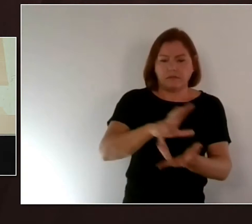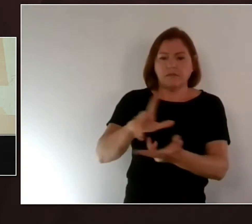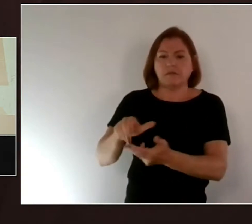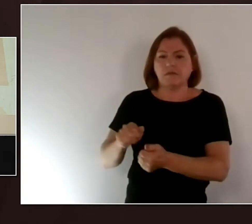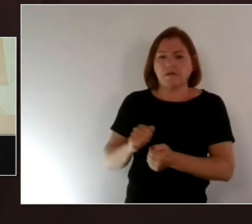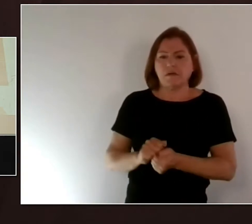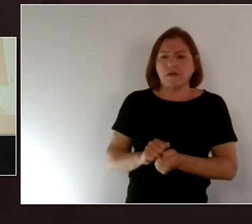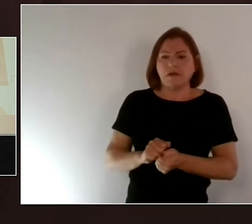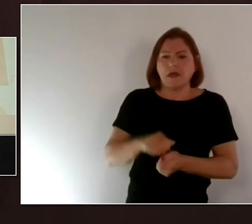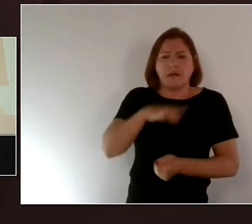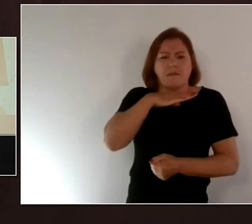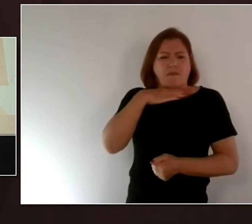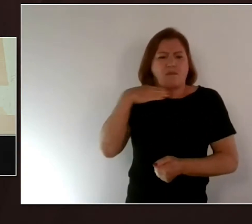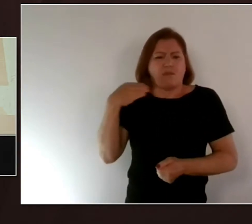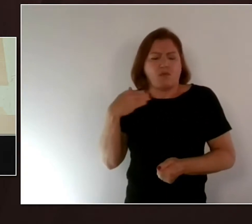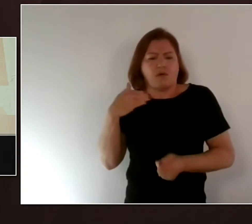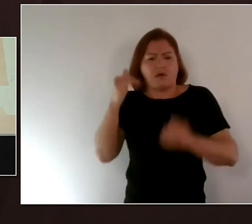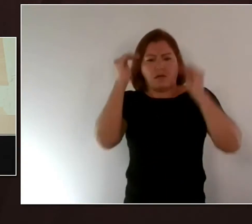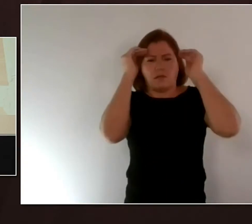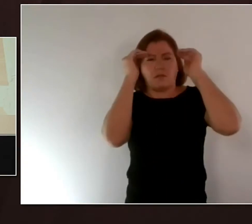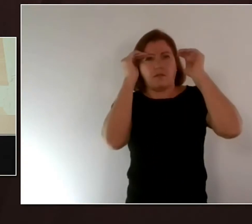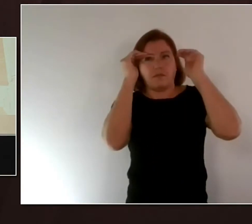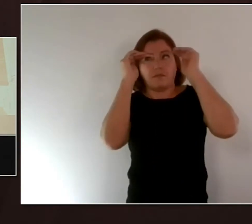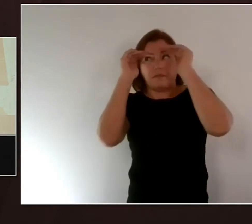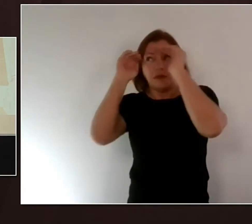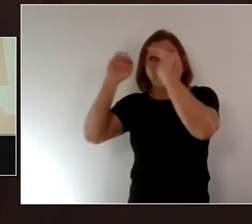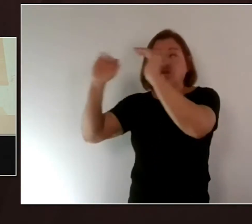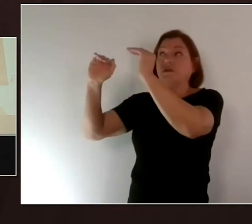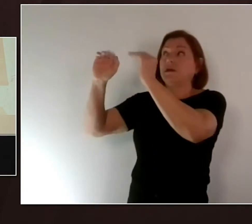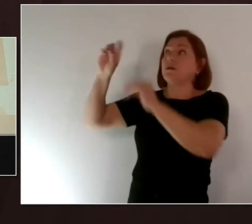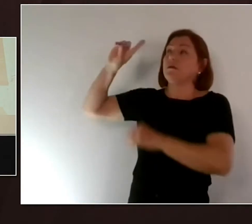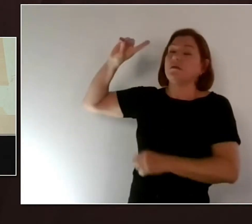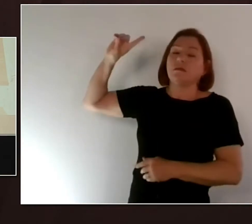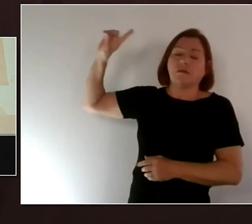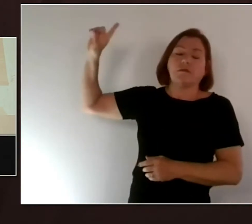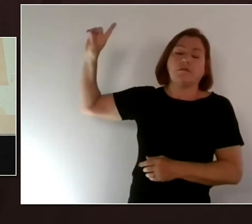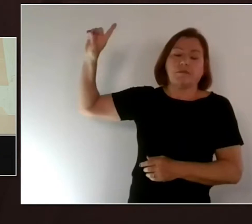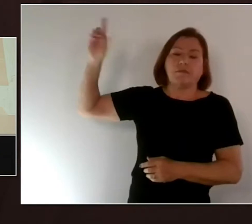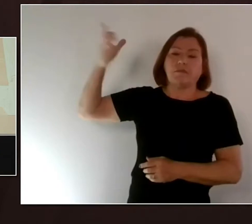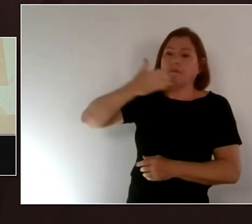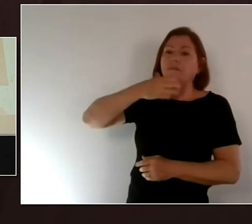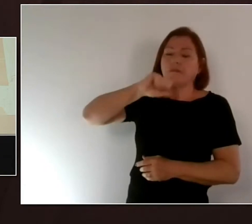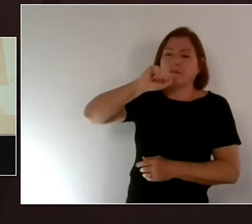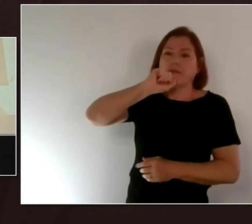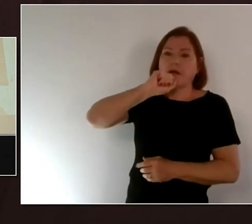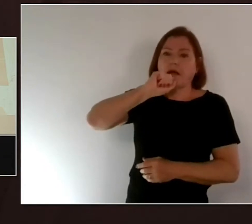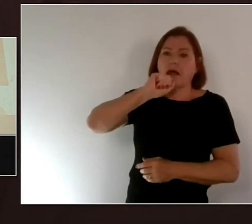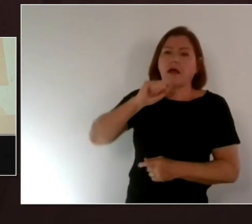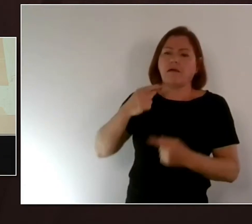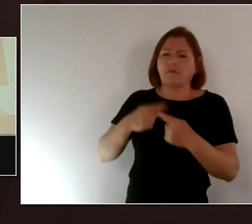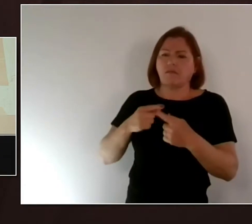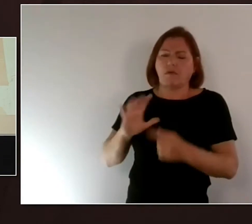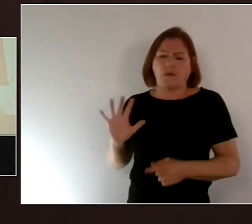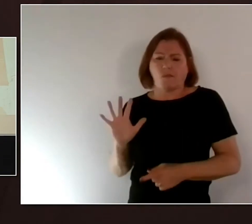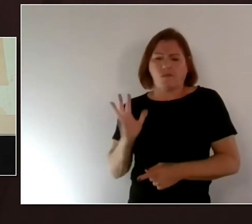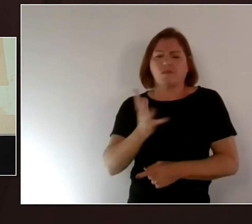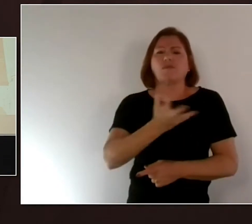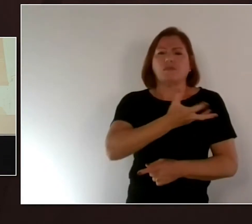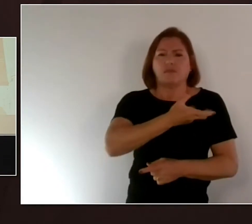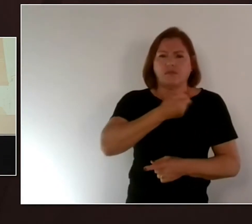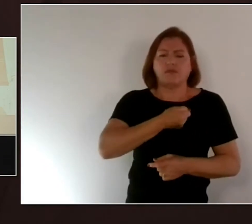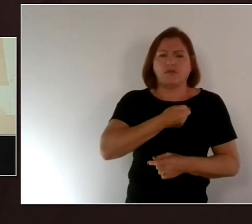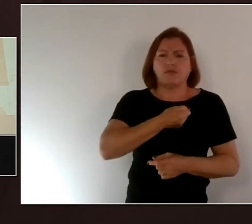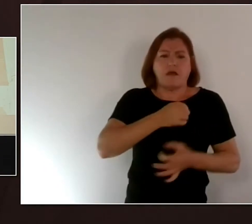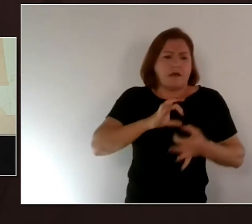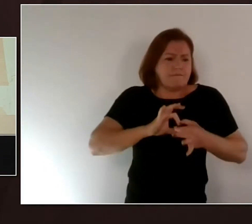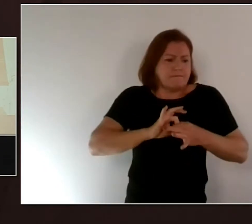para executar, realizar a nossa redenção. E não só isso, ele liberou a vida divina através da sua morte